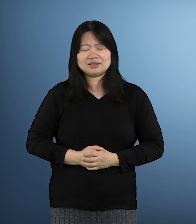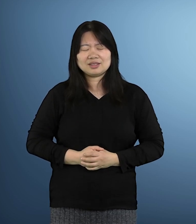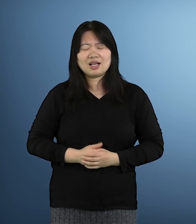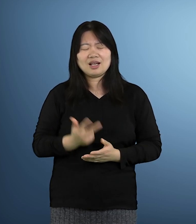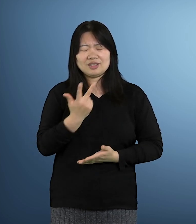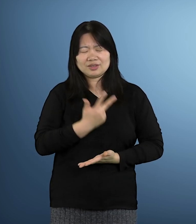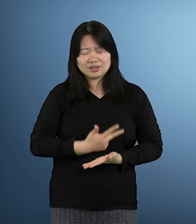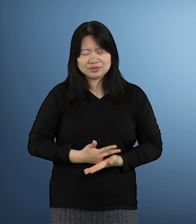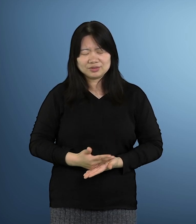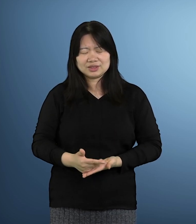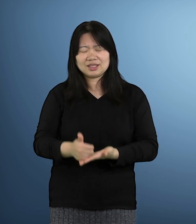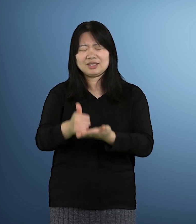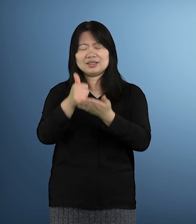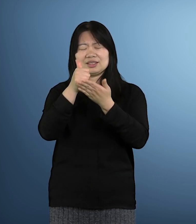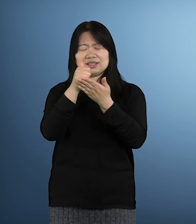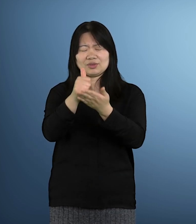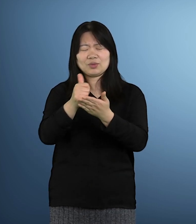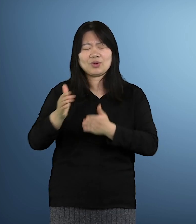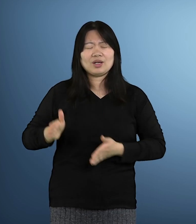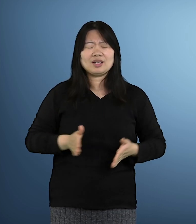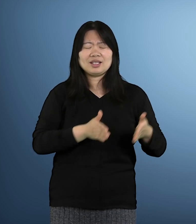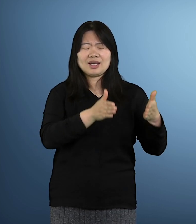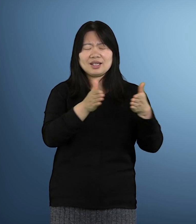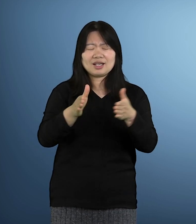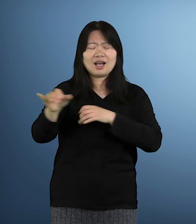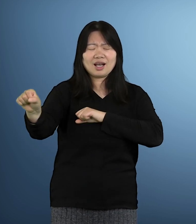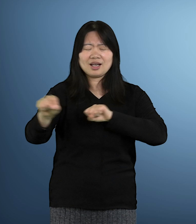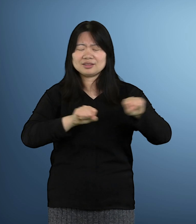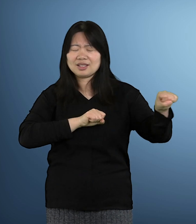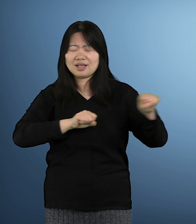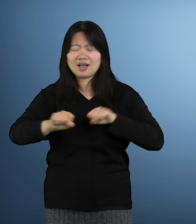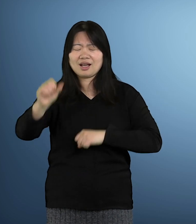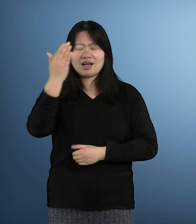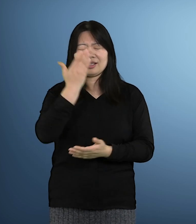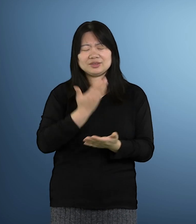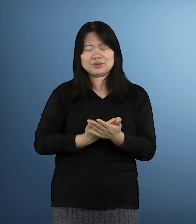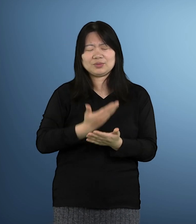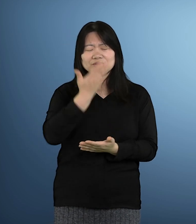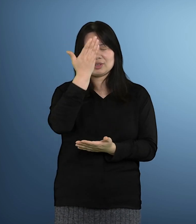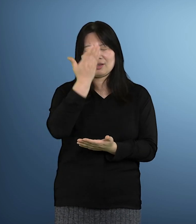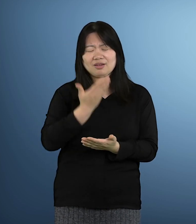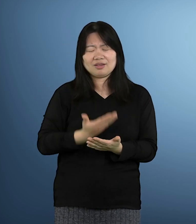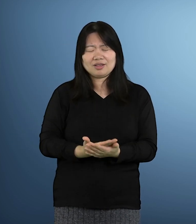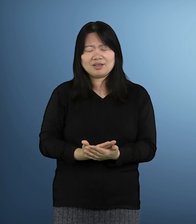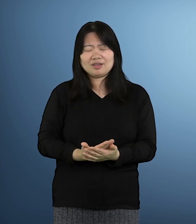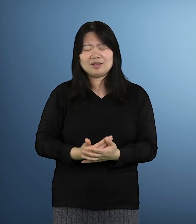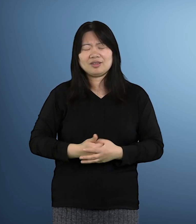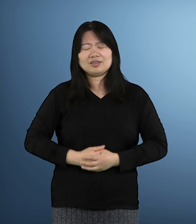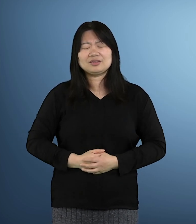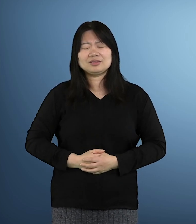씻어주사. 주의 길로 행하게